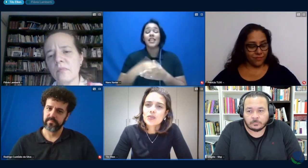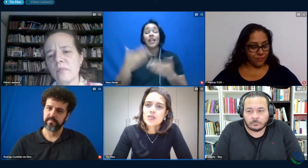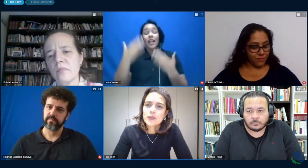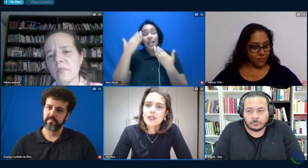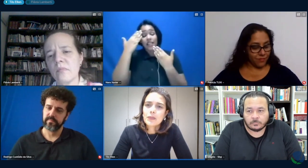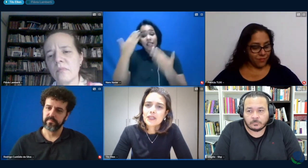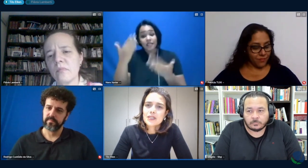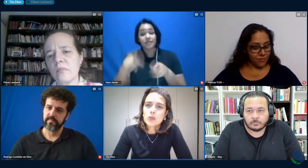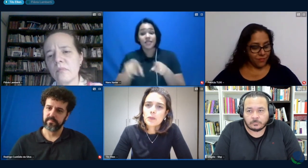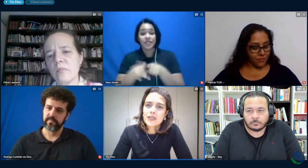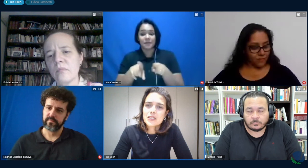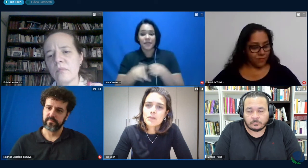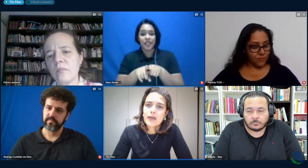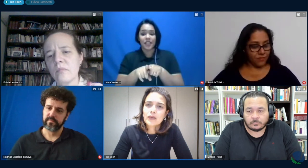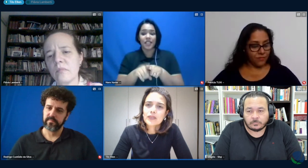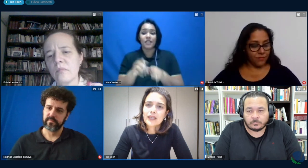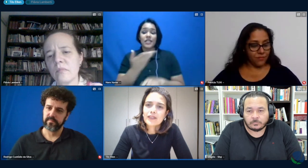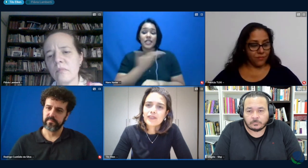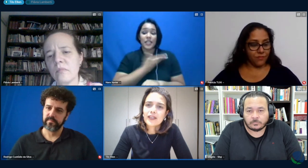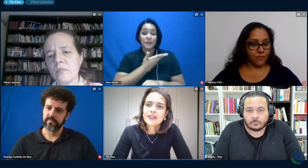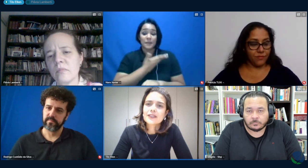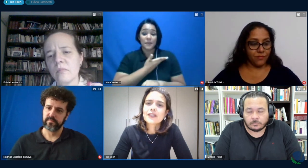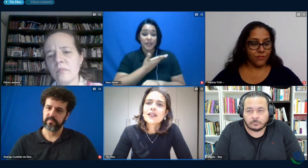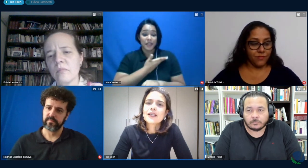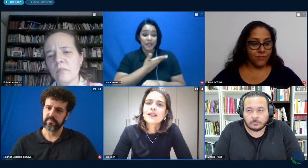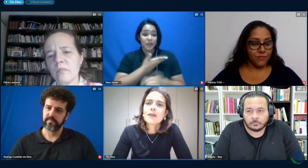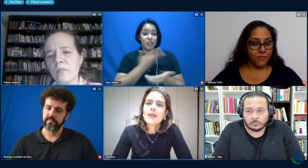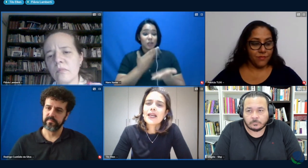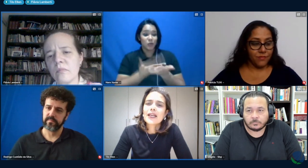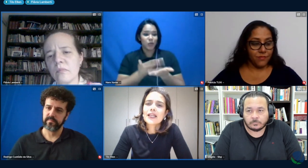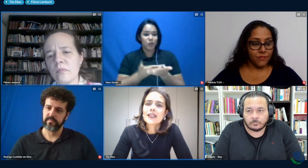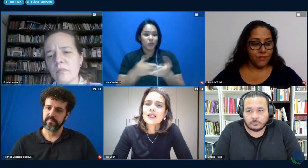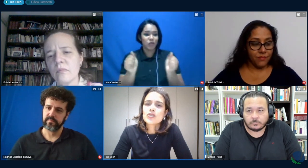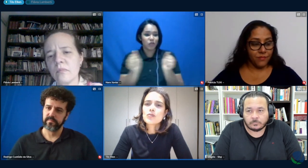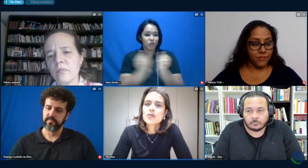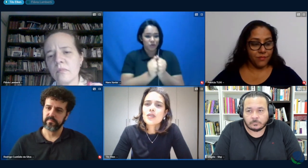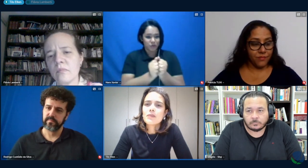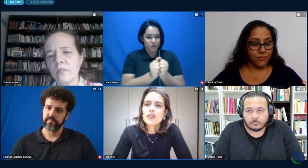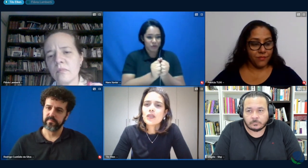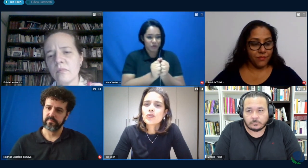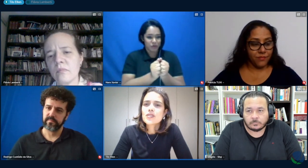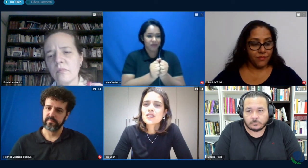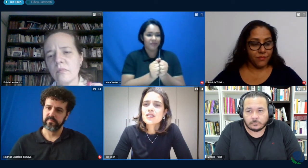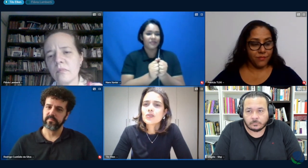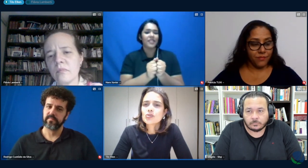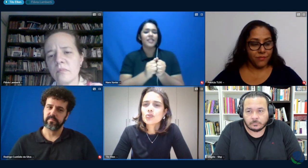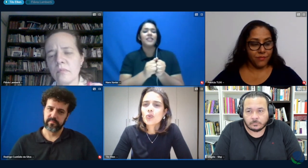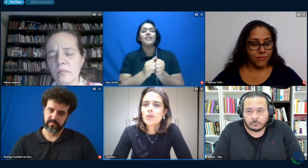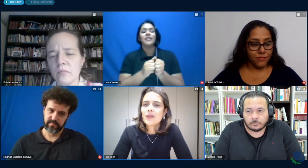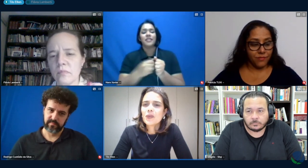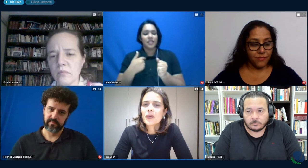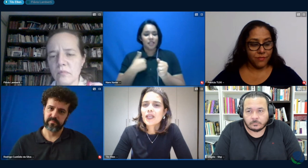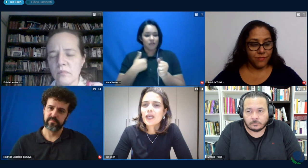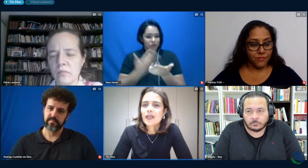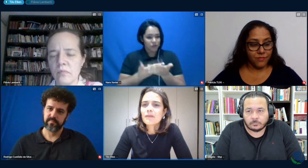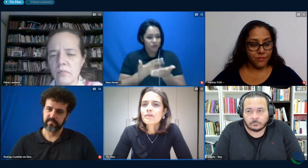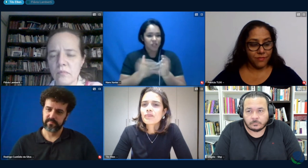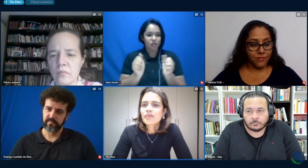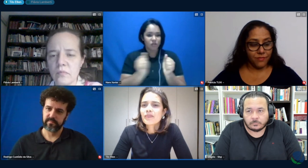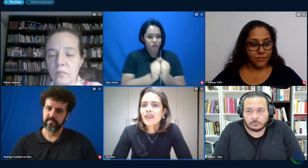de tradução e interpretação que participaram da defesa. Também agradeço meus amigos que estão junto comigo